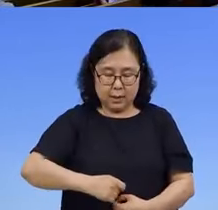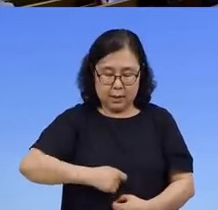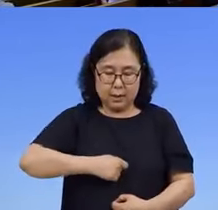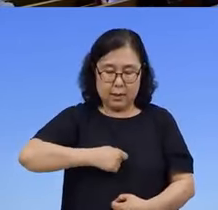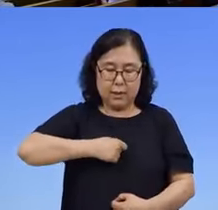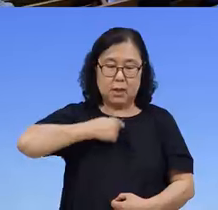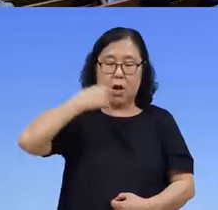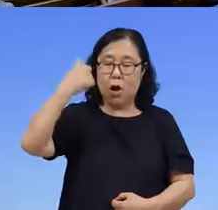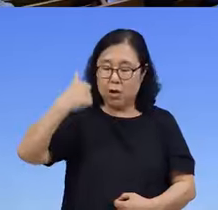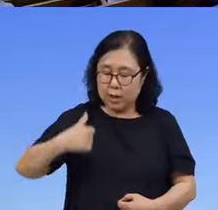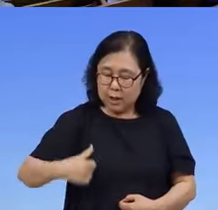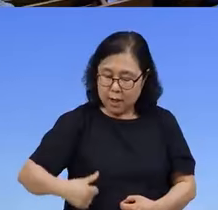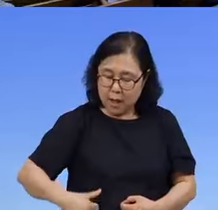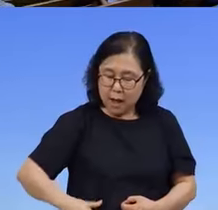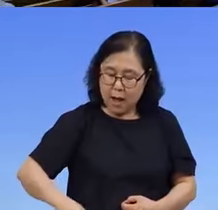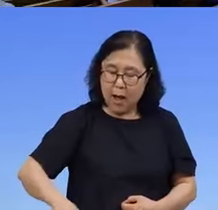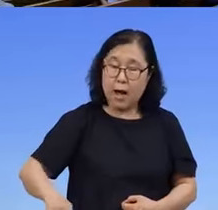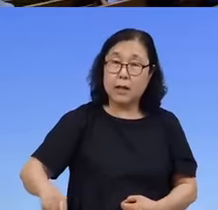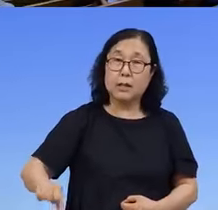당신은 정의의 아들.